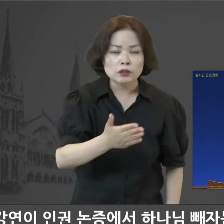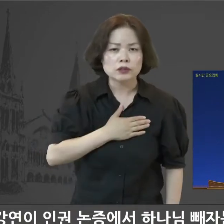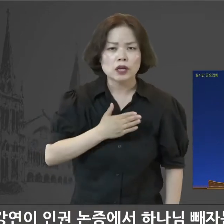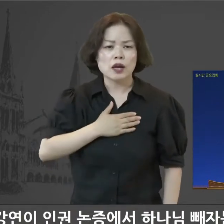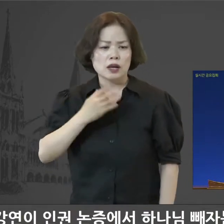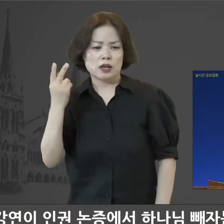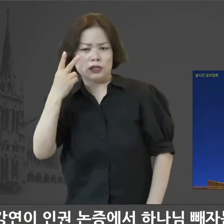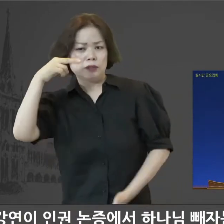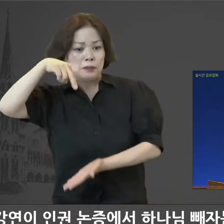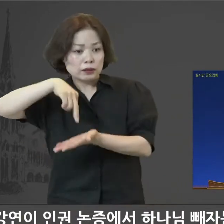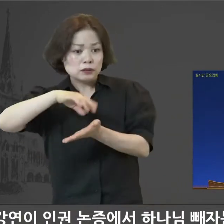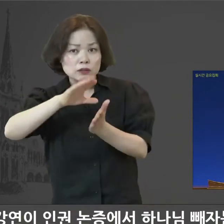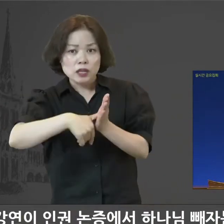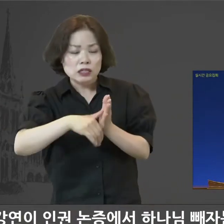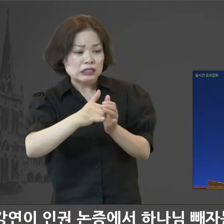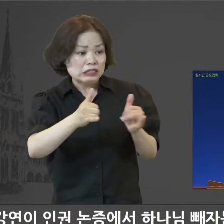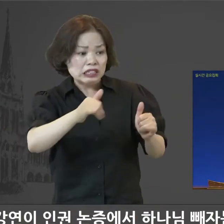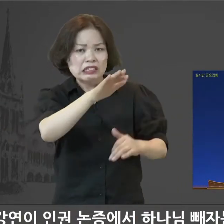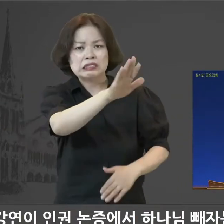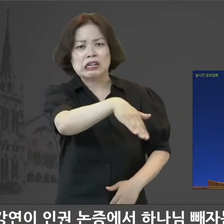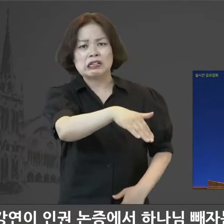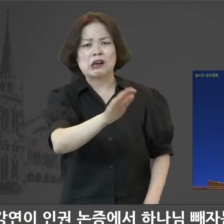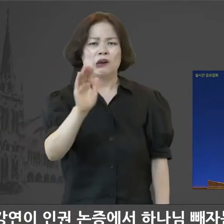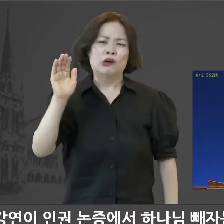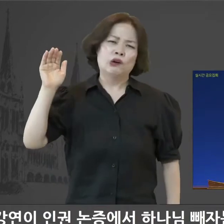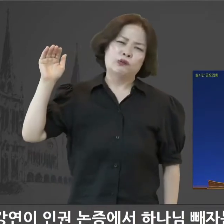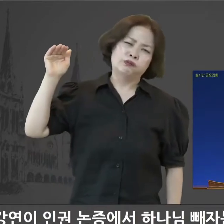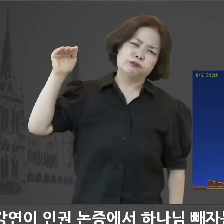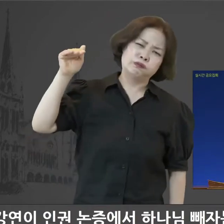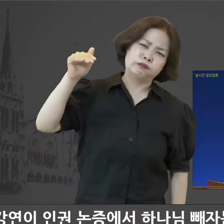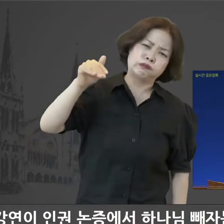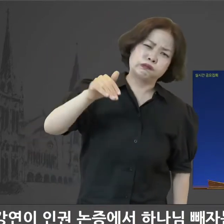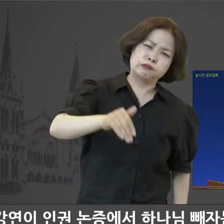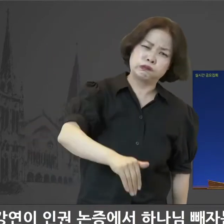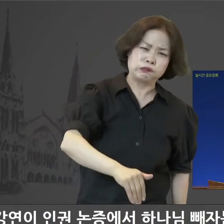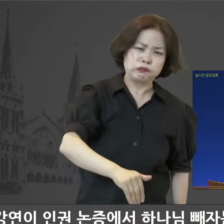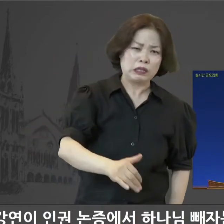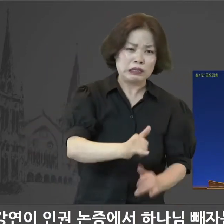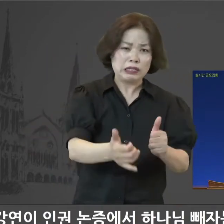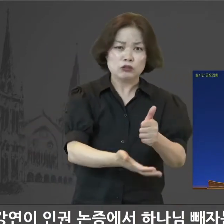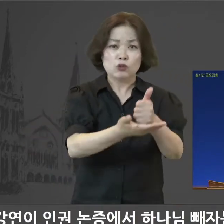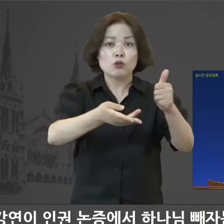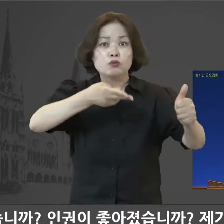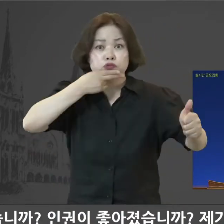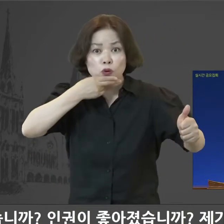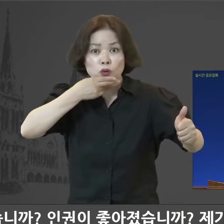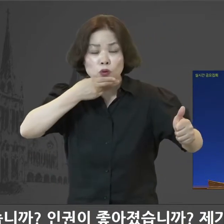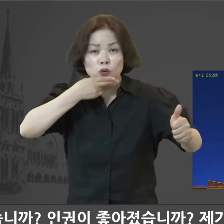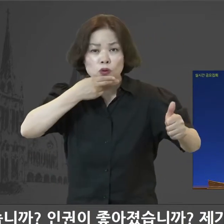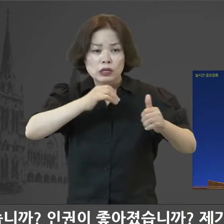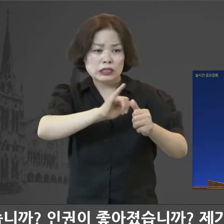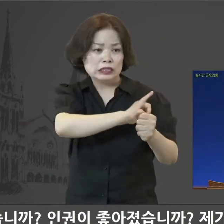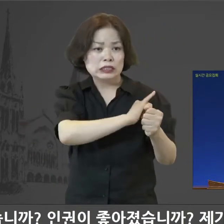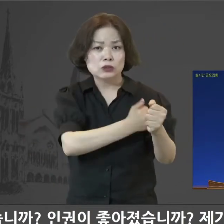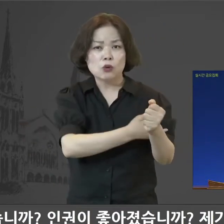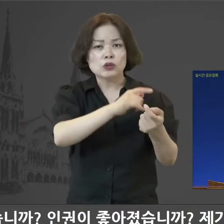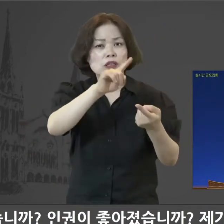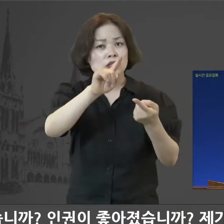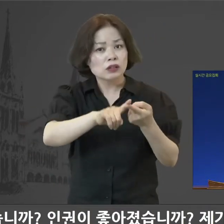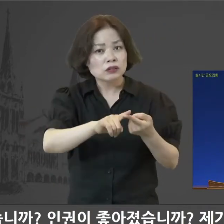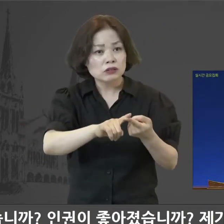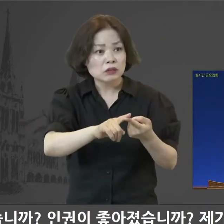오히려 인간 이하로 점점 추락하고 있는 걸로 보이는데요. 별로 존엄하지 않습니다. 인권에 대한 얘기는